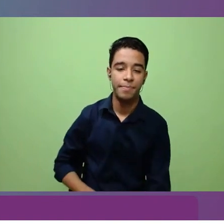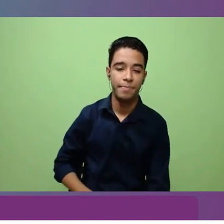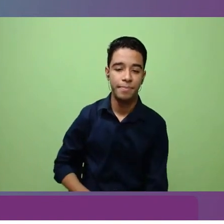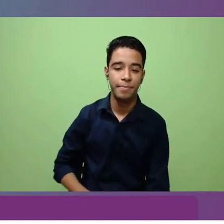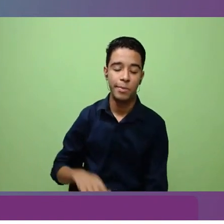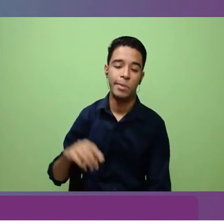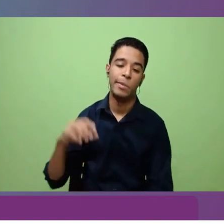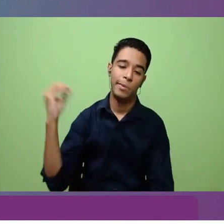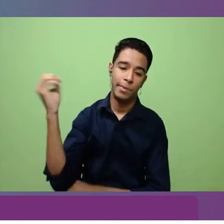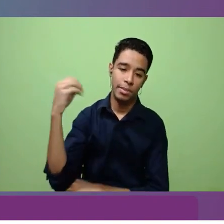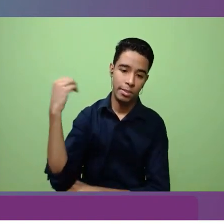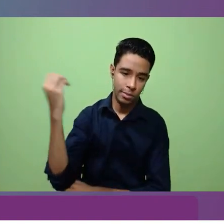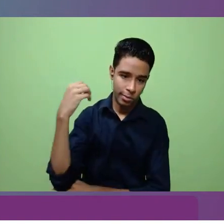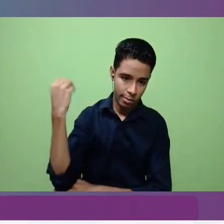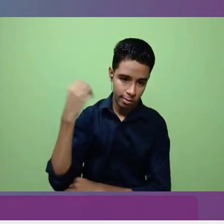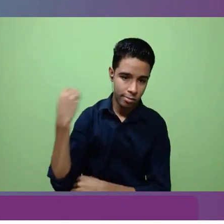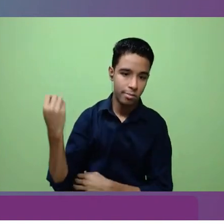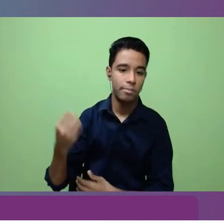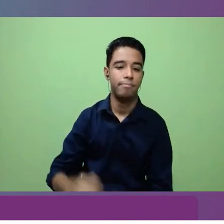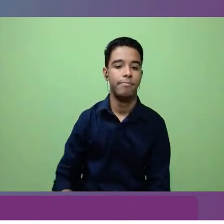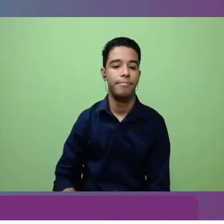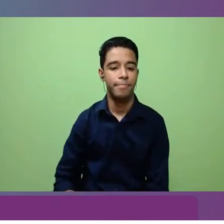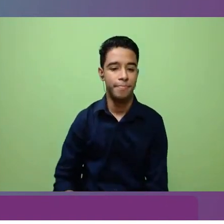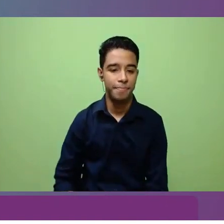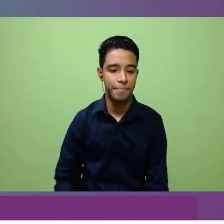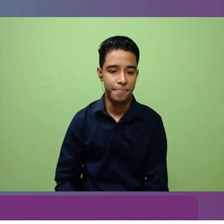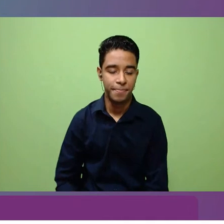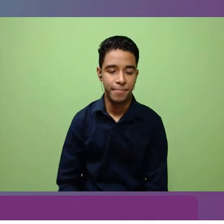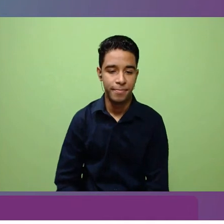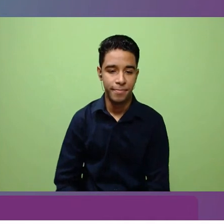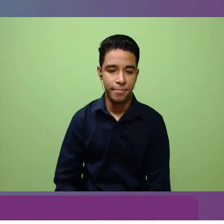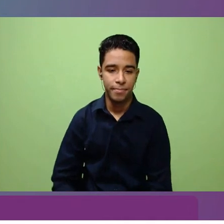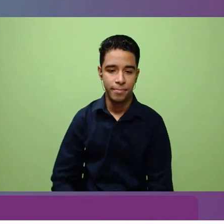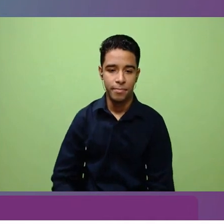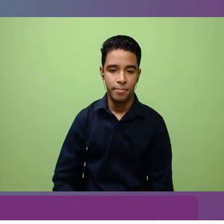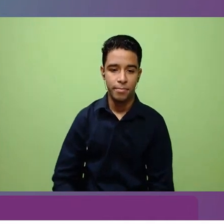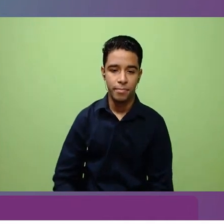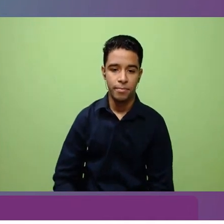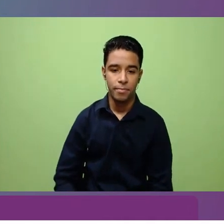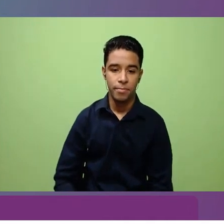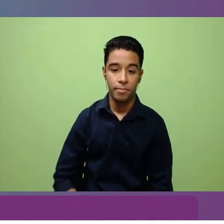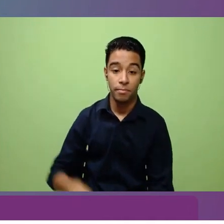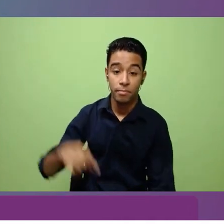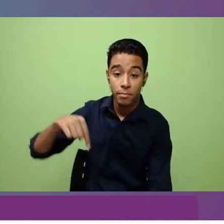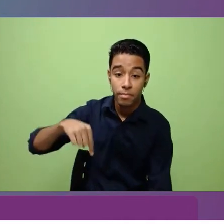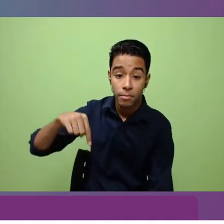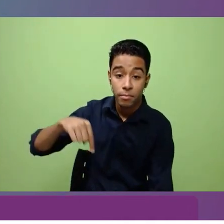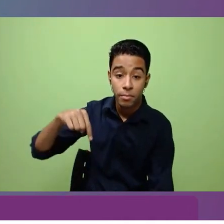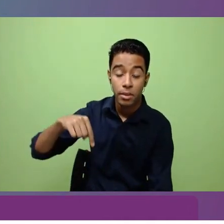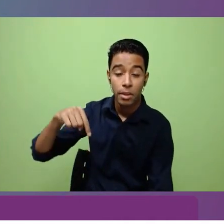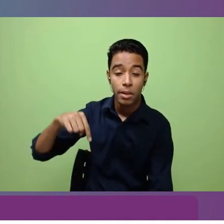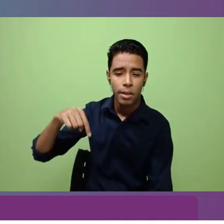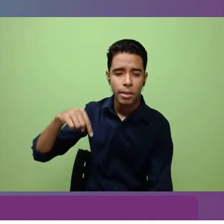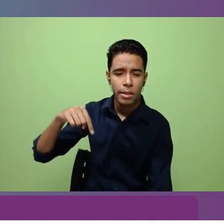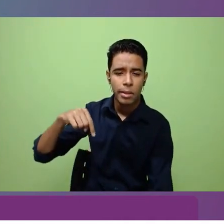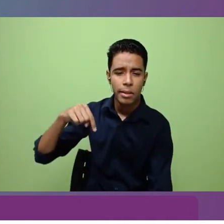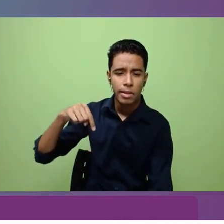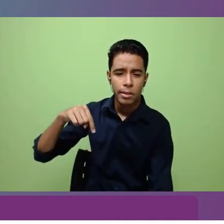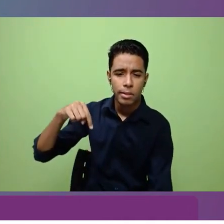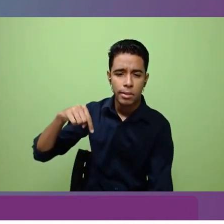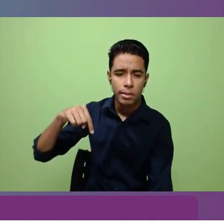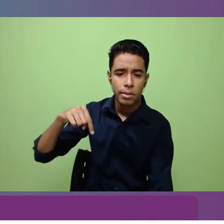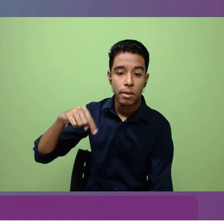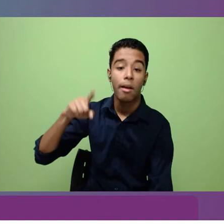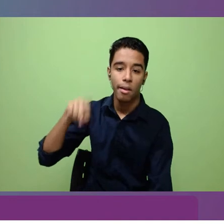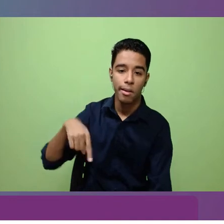Sul, etc. Vamos ver, pessoal de Teófilo de Campina Grande. Campina Grande,